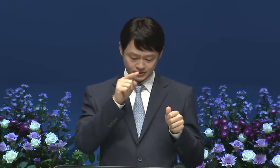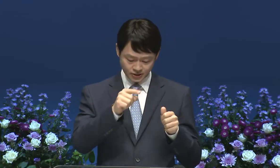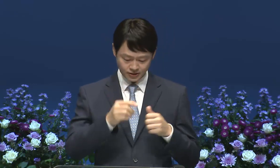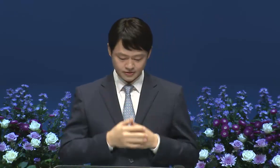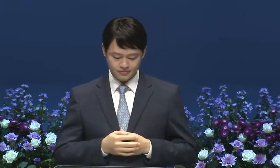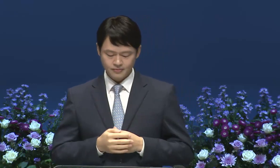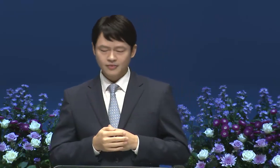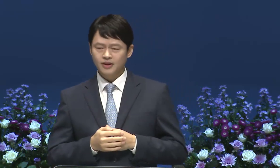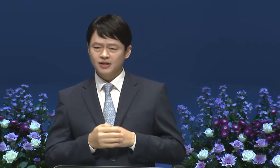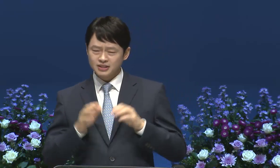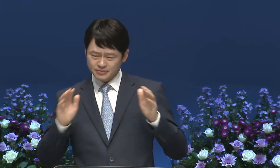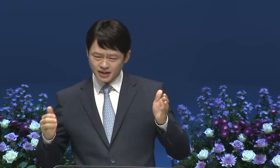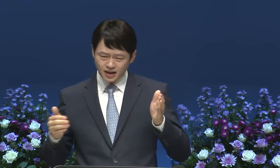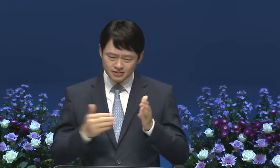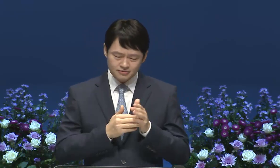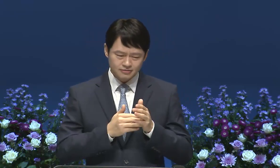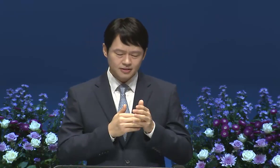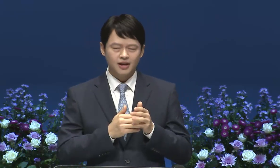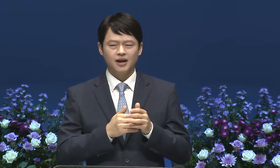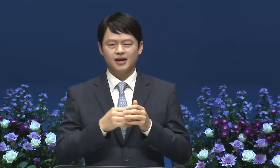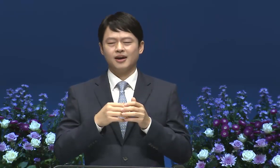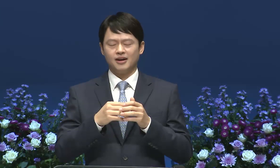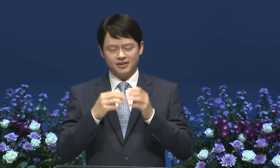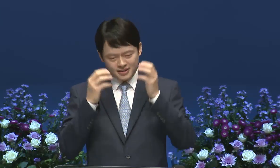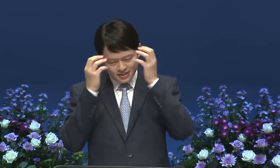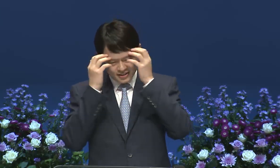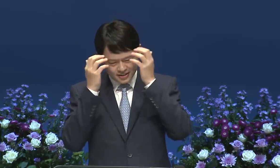제가 농인 선교사로 파송을 받고